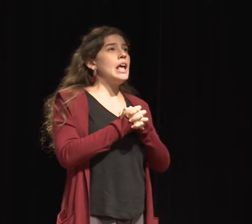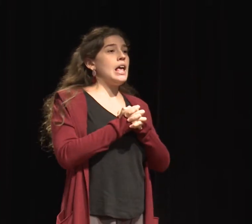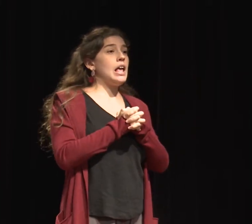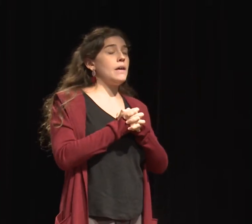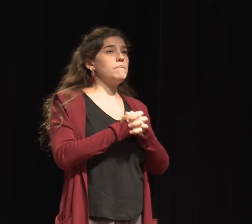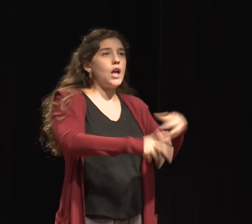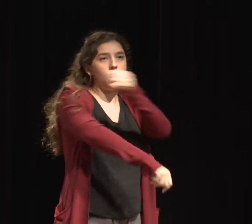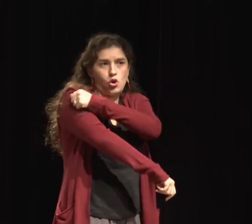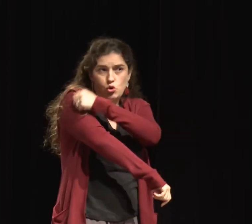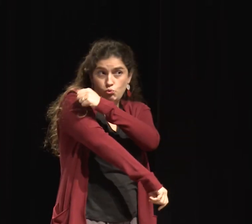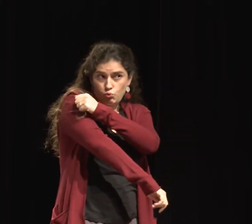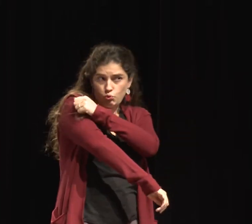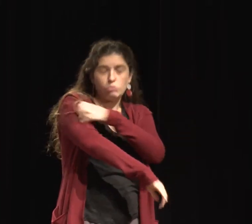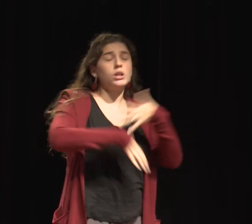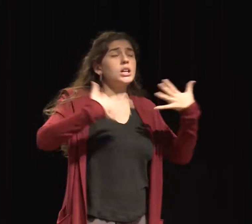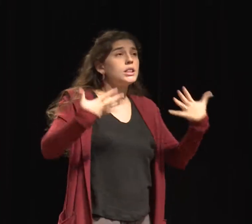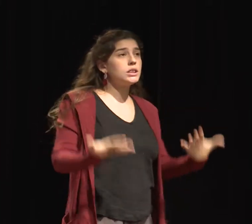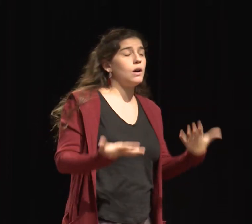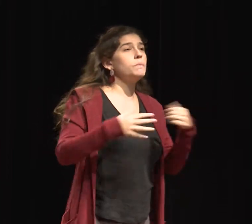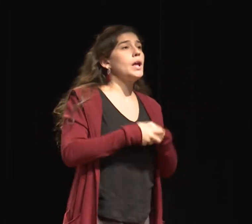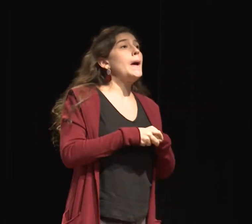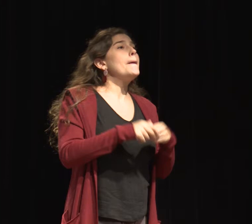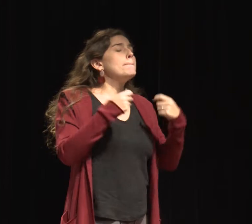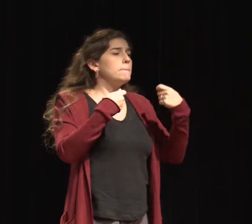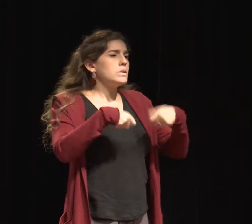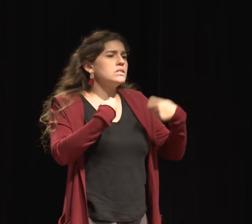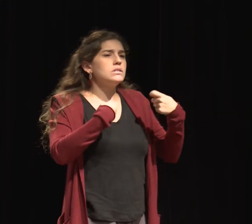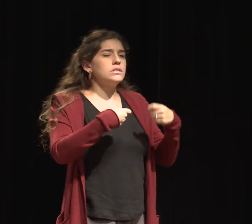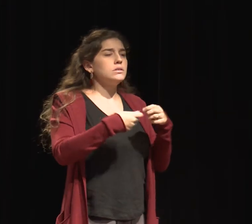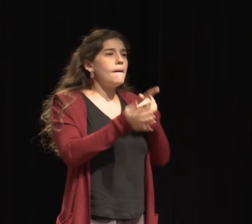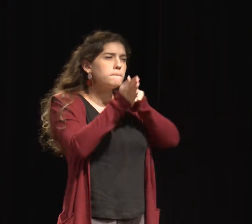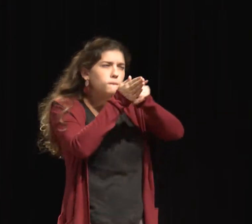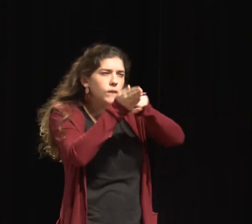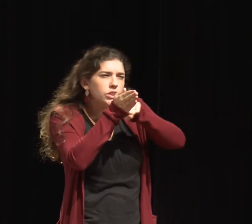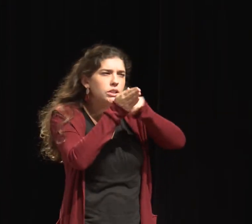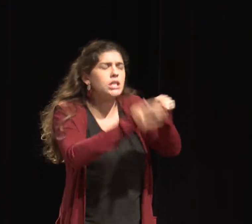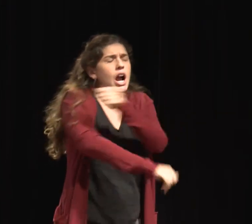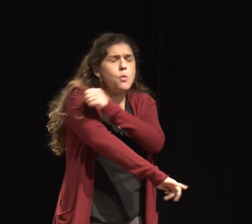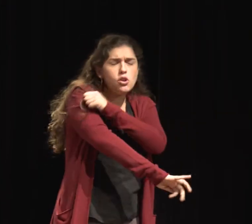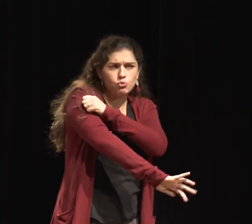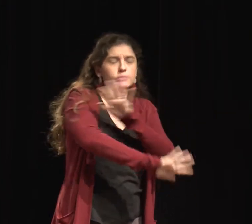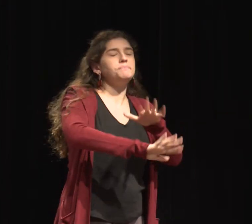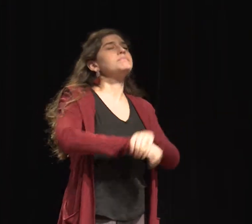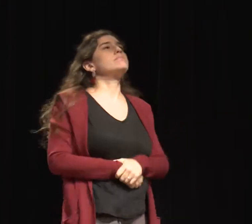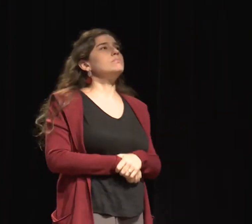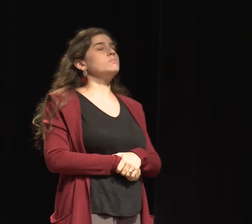Porque se o problema do aluno fosse o aluno, né, eu precisava pesquisar, entender o